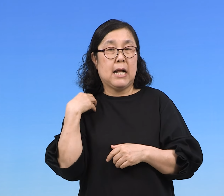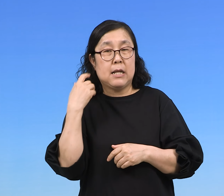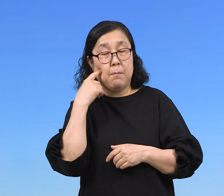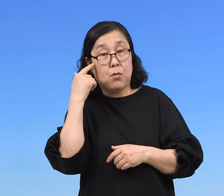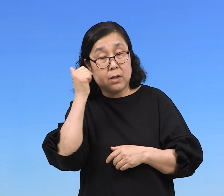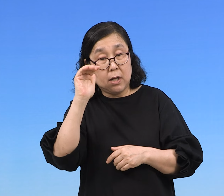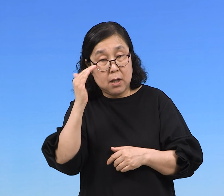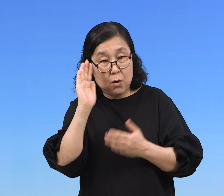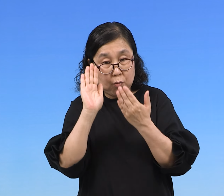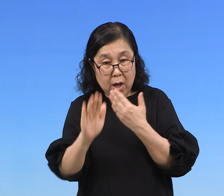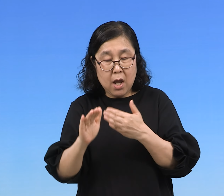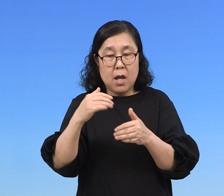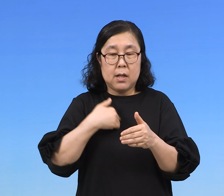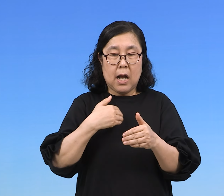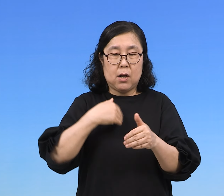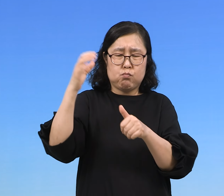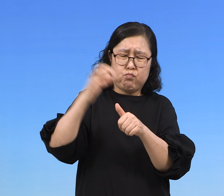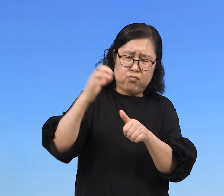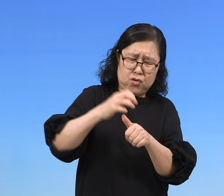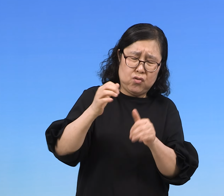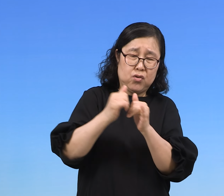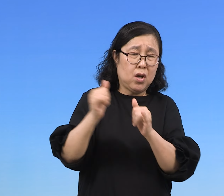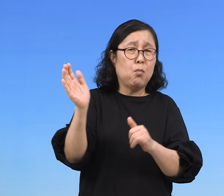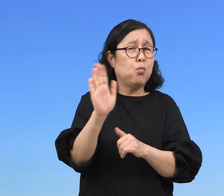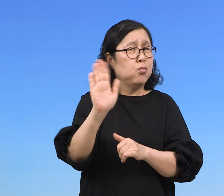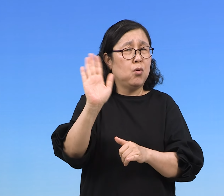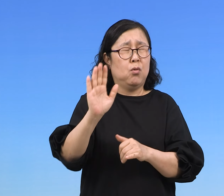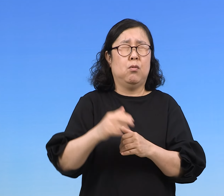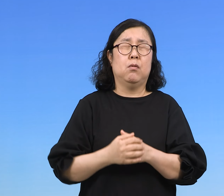사람이 없어졌습니다. 아무도 저를